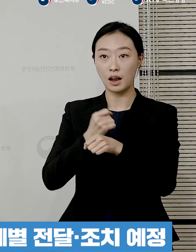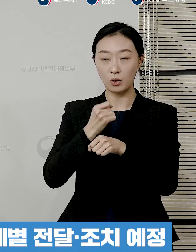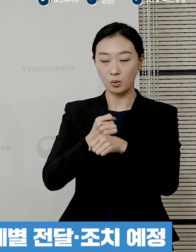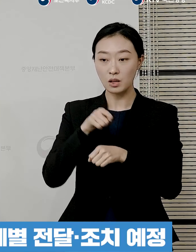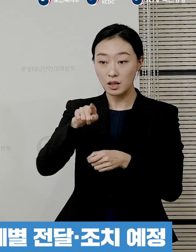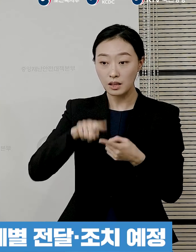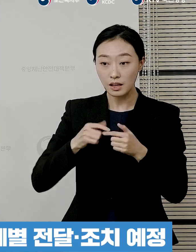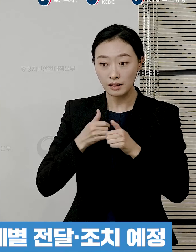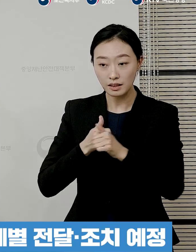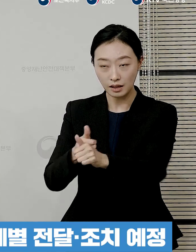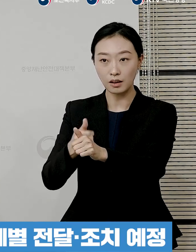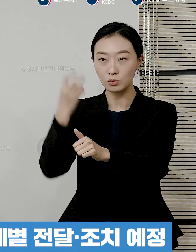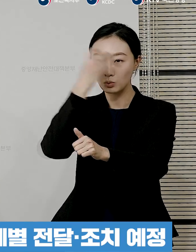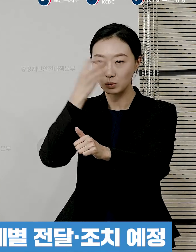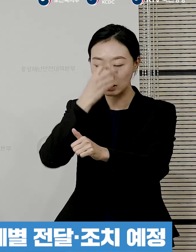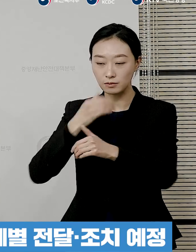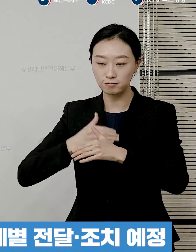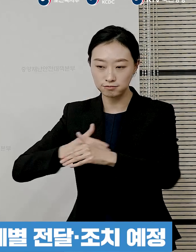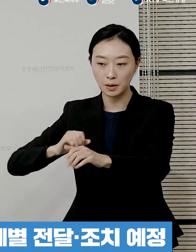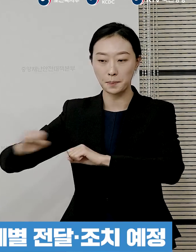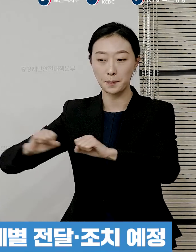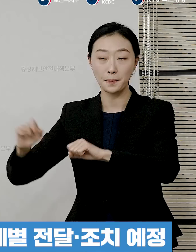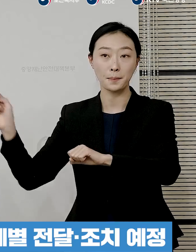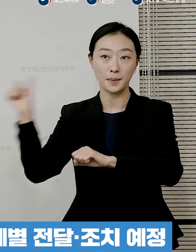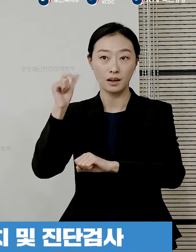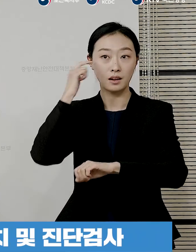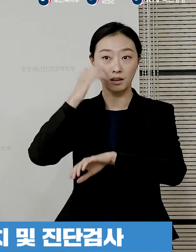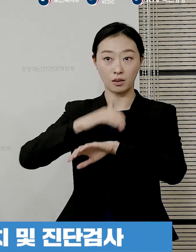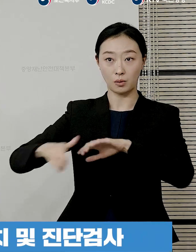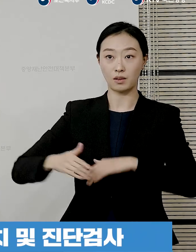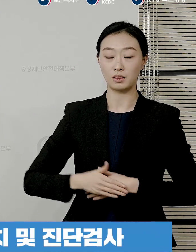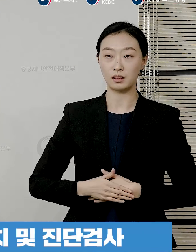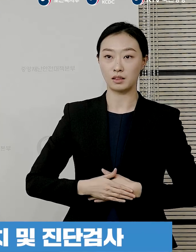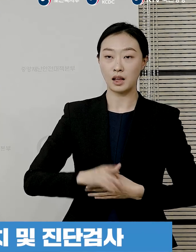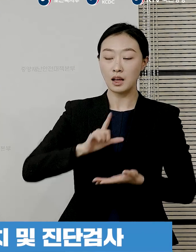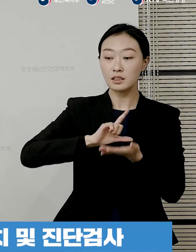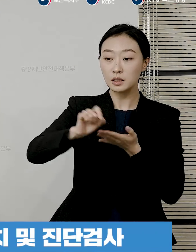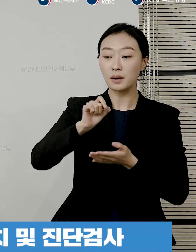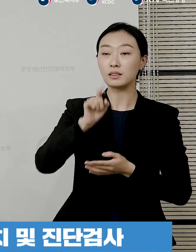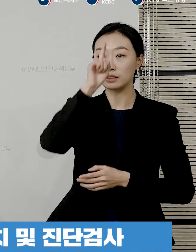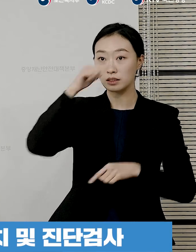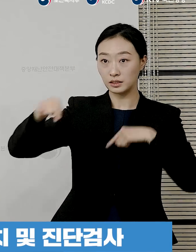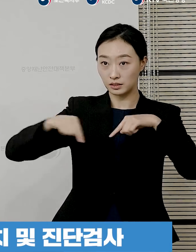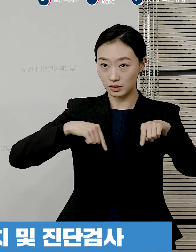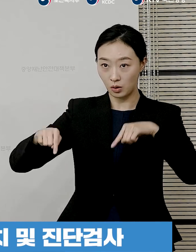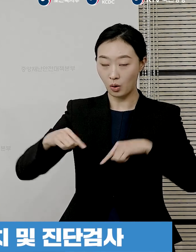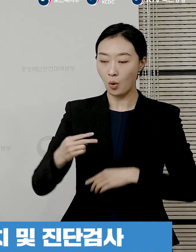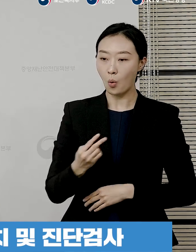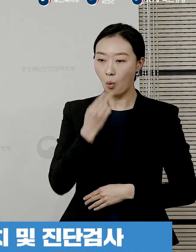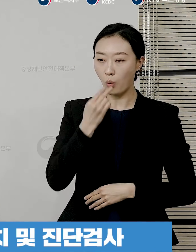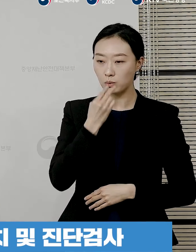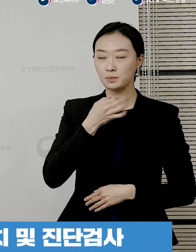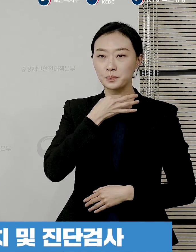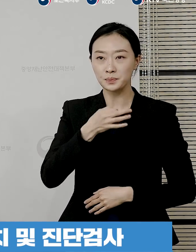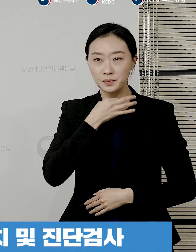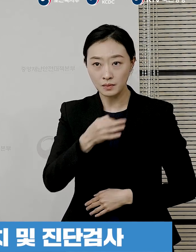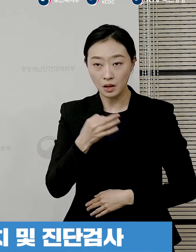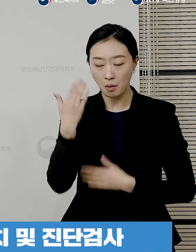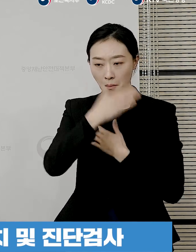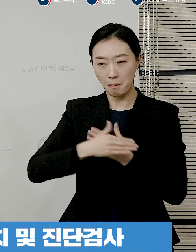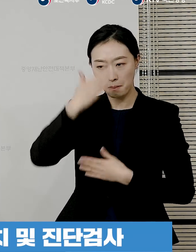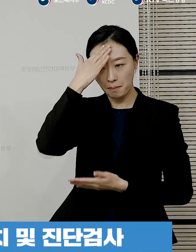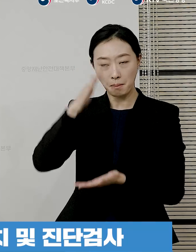이에 따른 조치가 신속하게 이루어질 것입니다. 지자체들은 전체 신도별로 호흡기